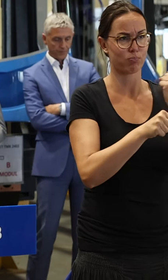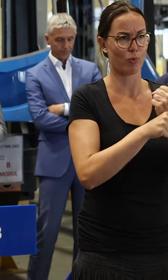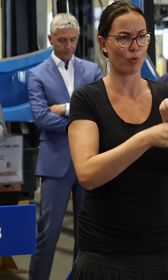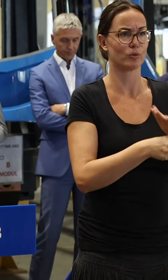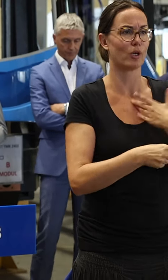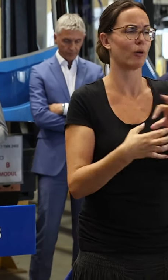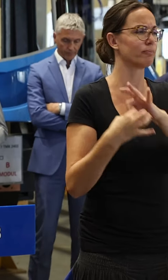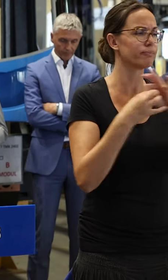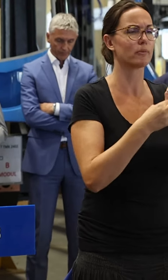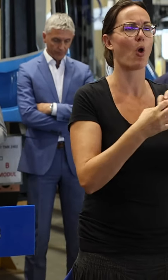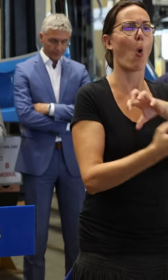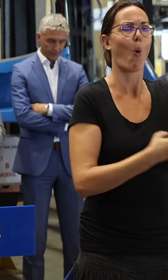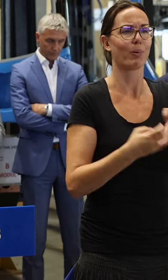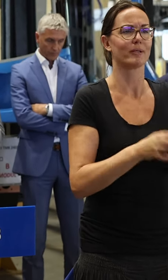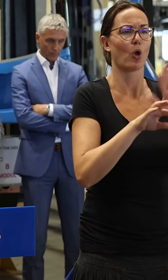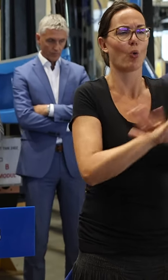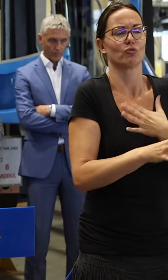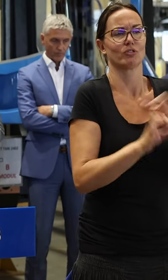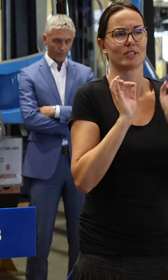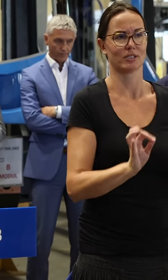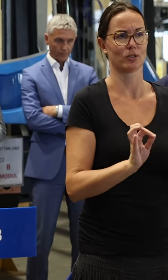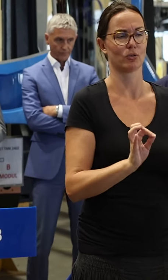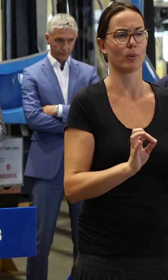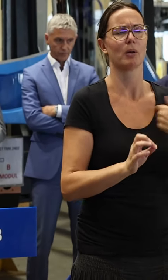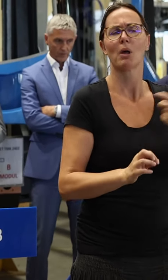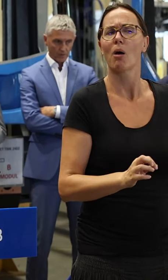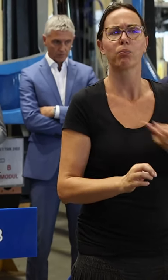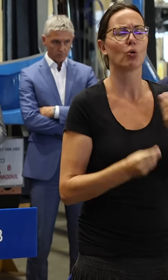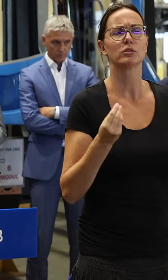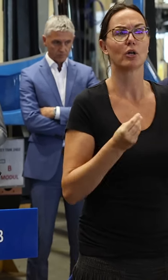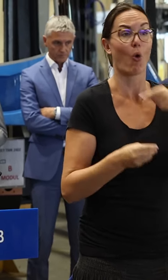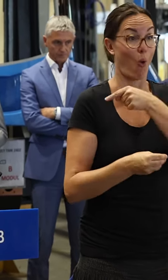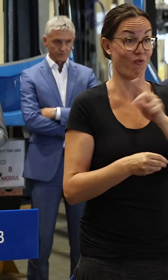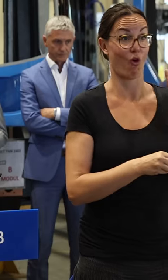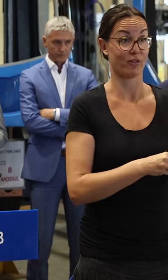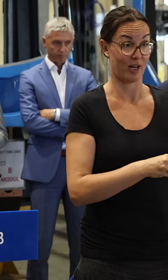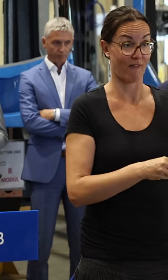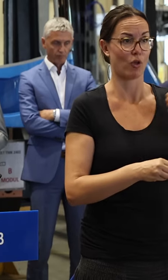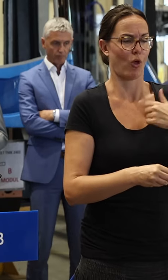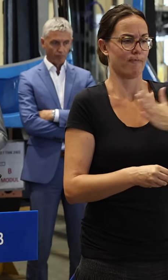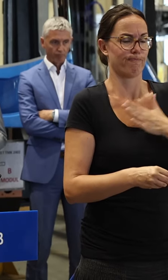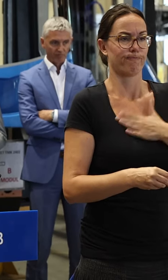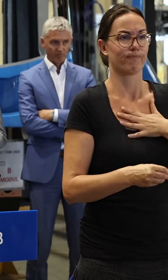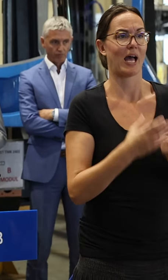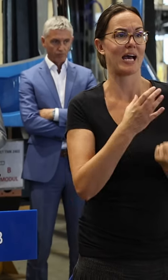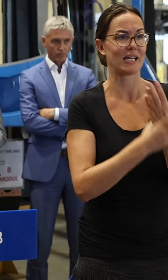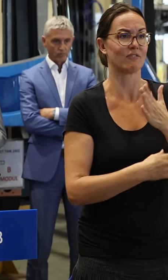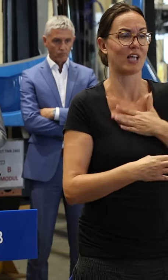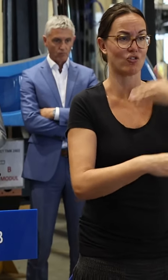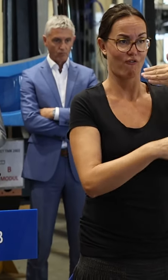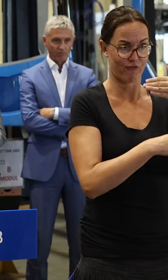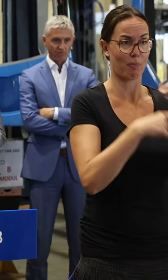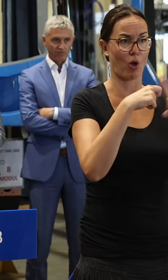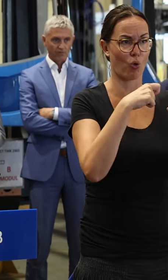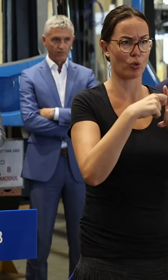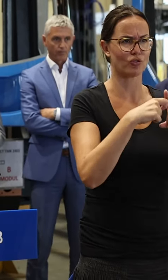Republici Hrvatskoj. Ponosni smo, to često ističemo, što su ovi tramvaji rezultat vlastitog razvoja u grupi Končar.